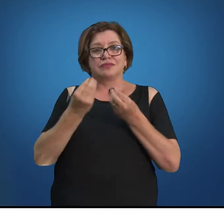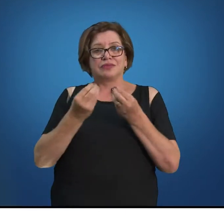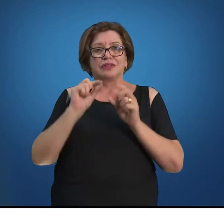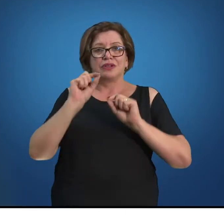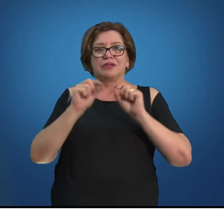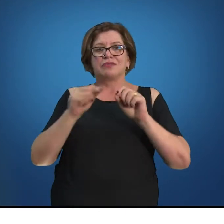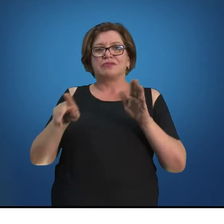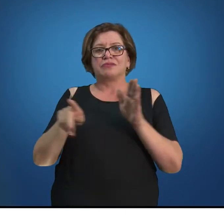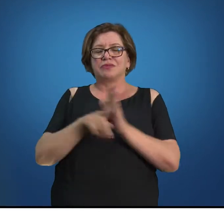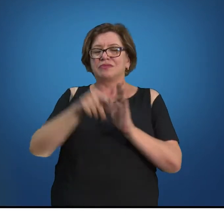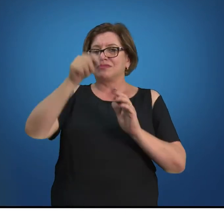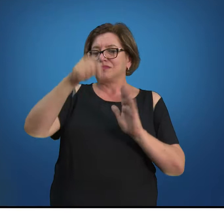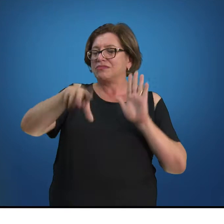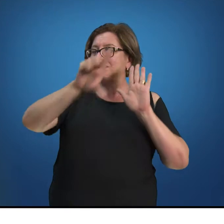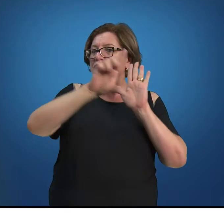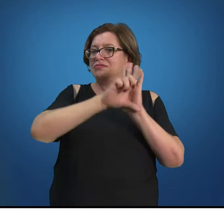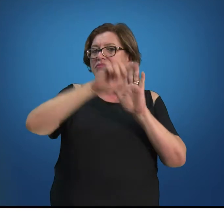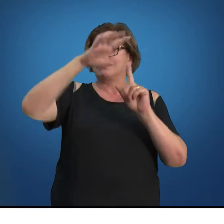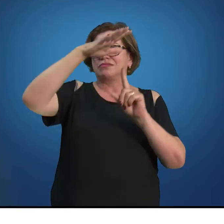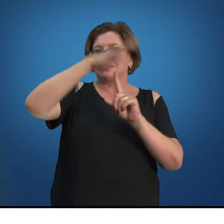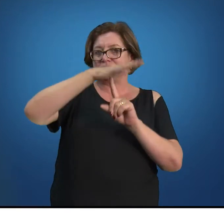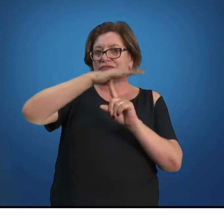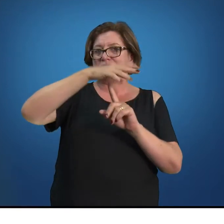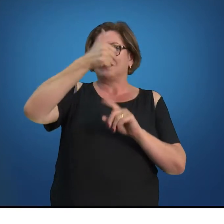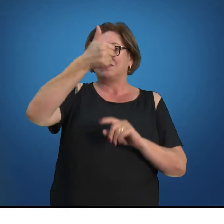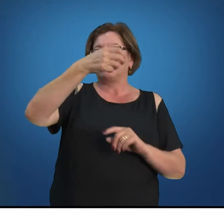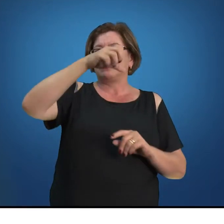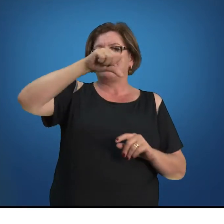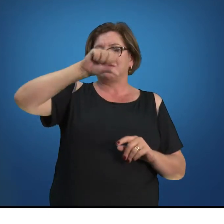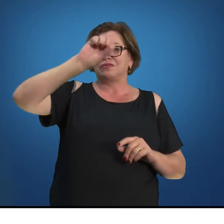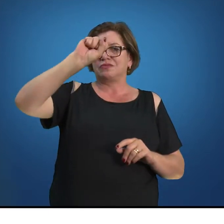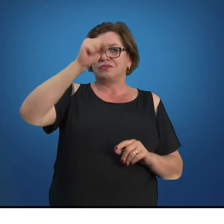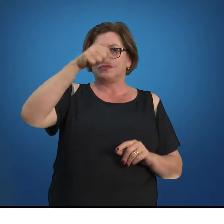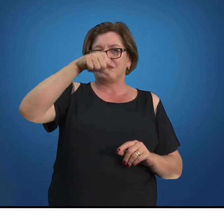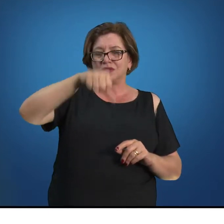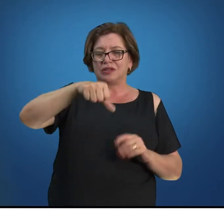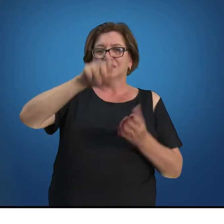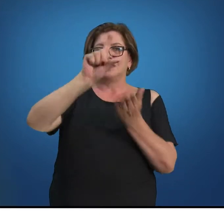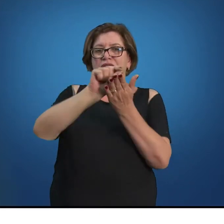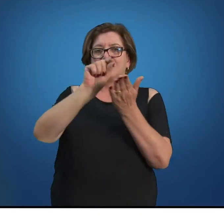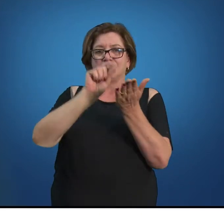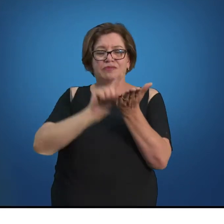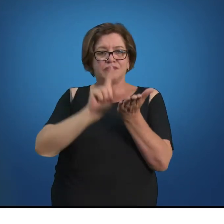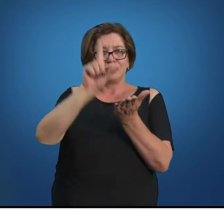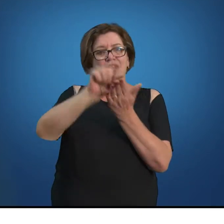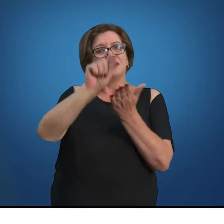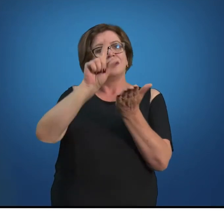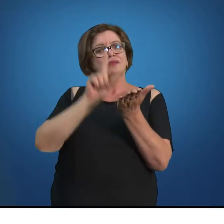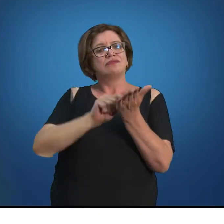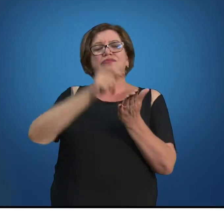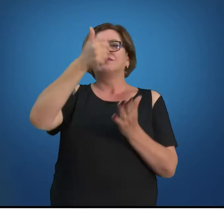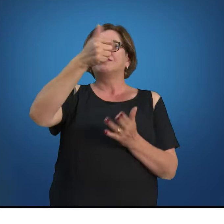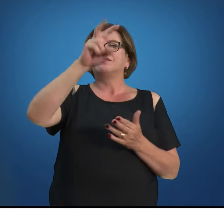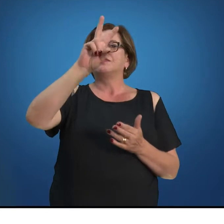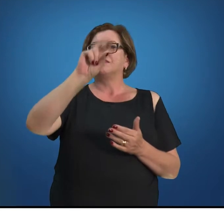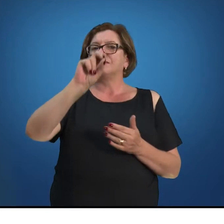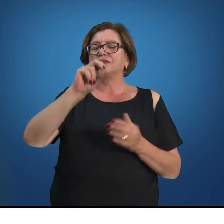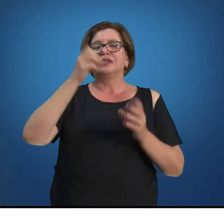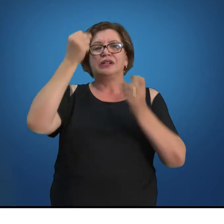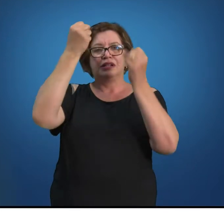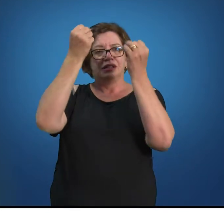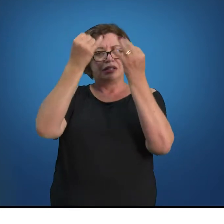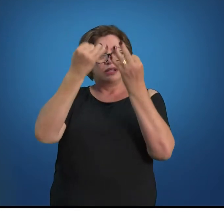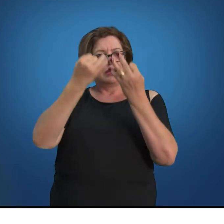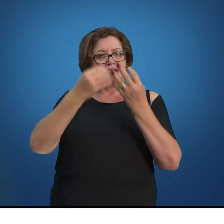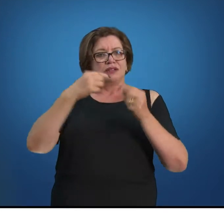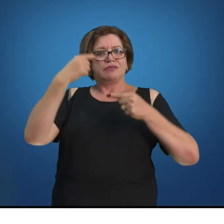à Constituição do Estado do Paraná, em 1989, no artigo 150, traz